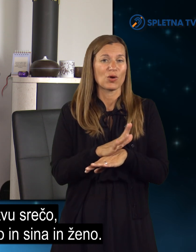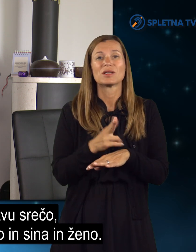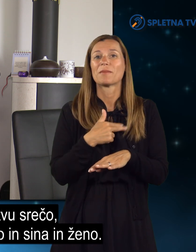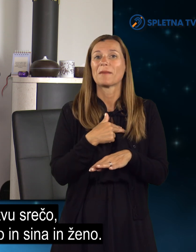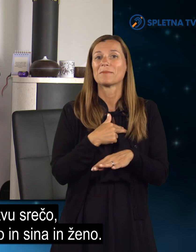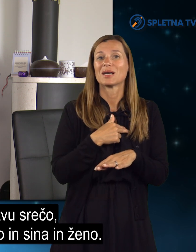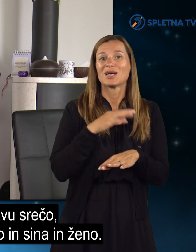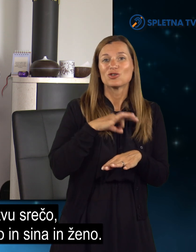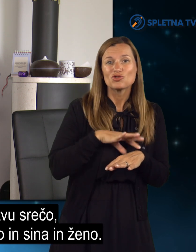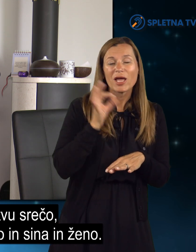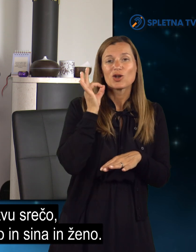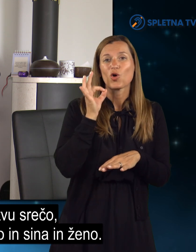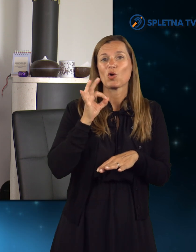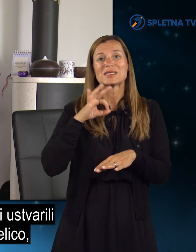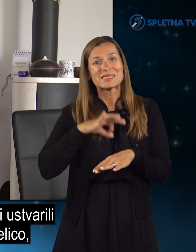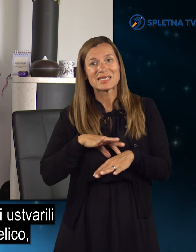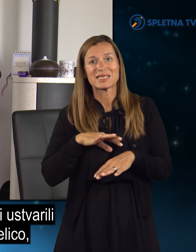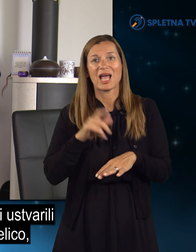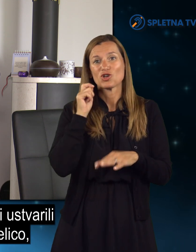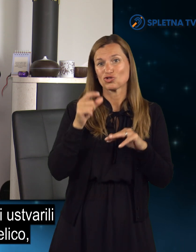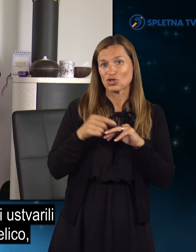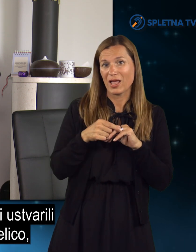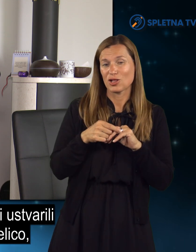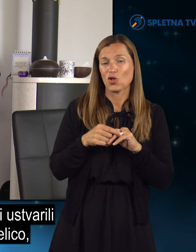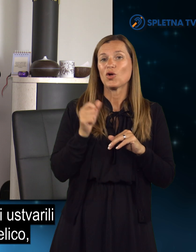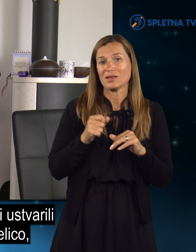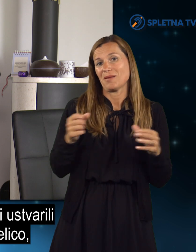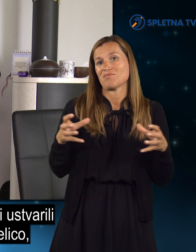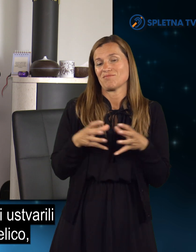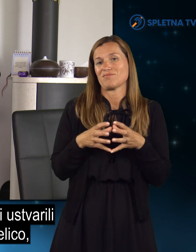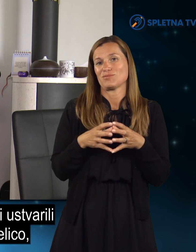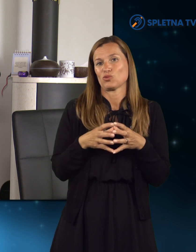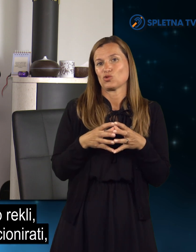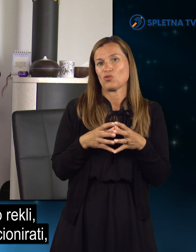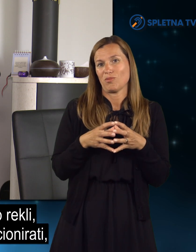in hčerko in sina in žena, tako da smo si ustvarjali eno celico,